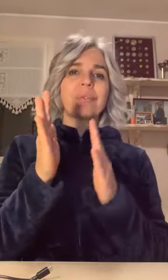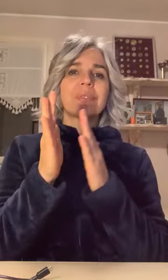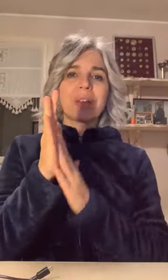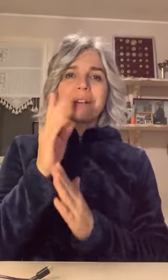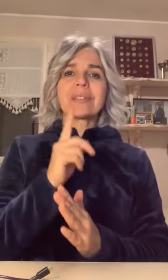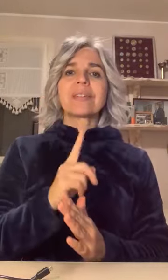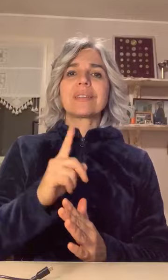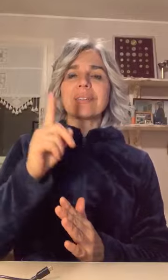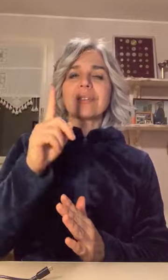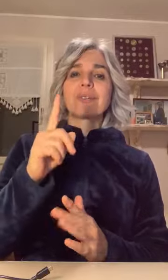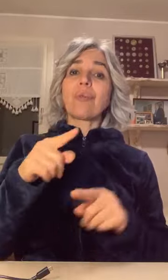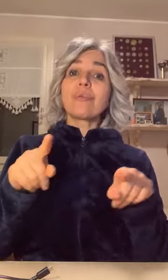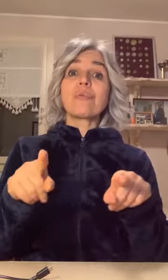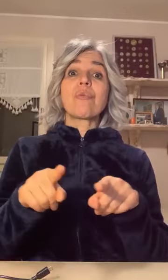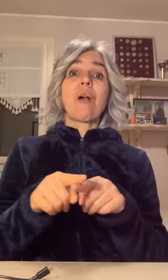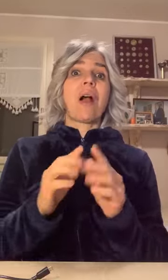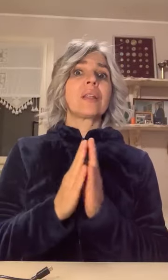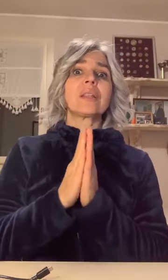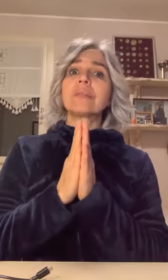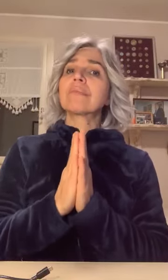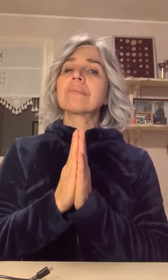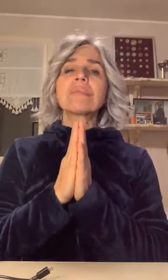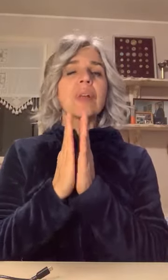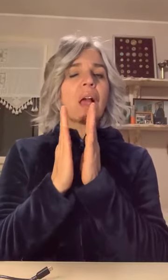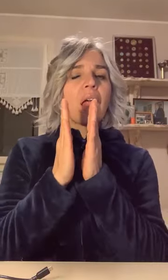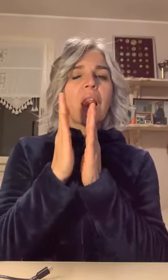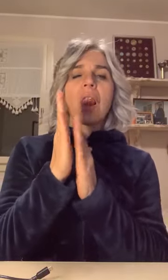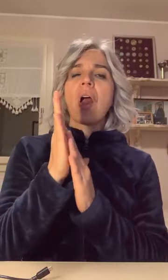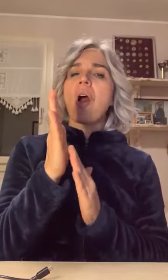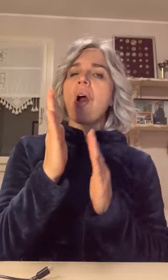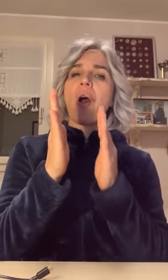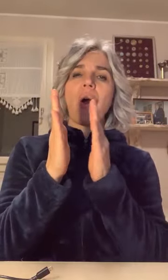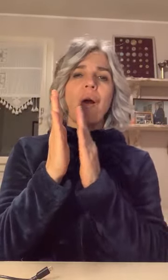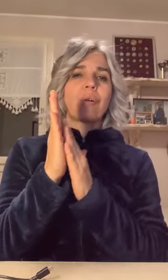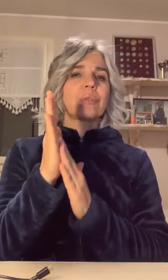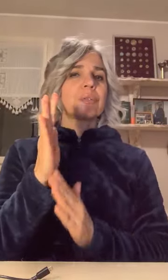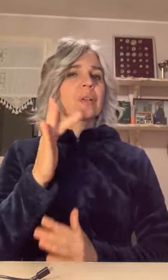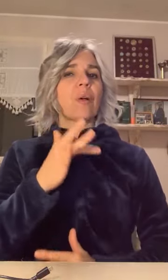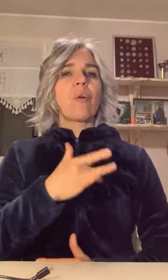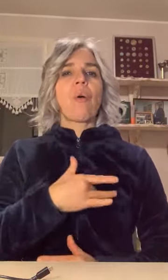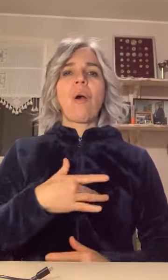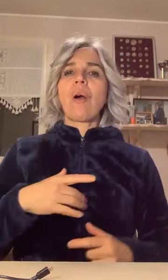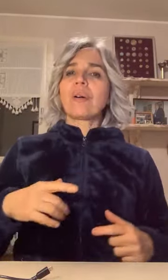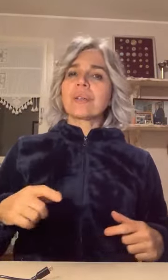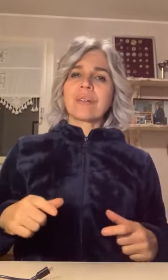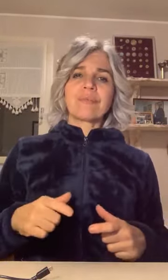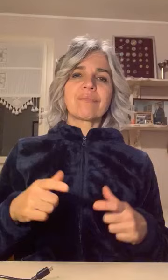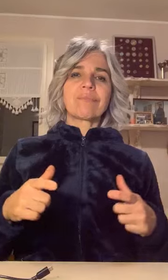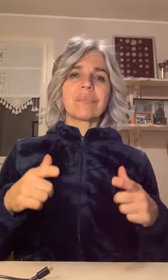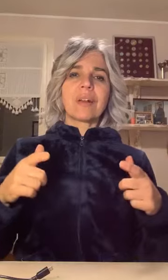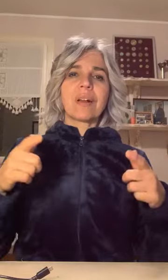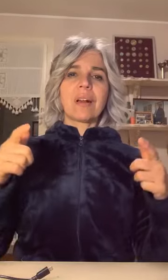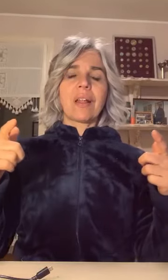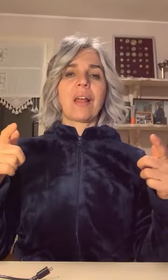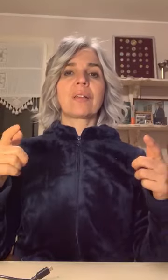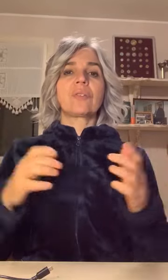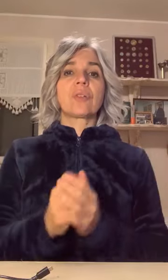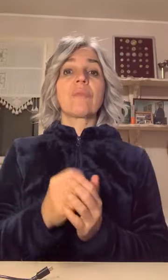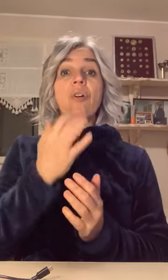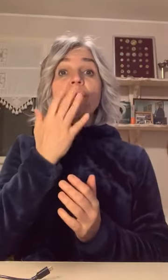stupenda. Il nostro cuore si rinfranca e cresce anche la fede. Proprio allora vogliamo cantare questo canto